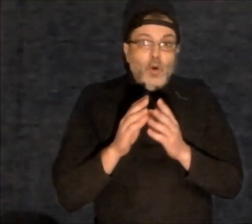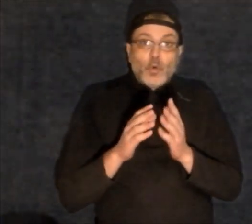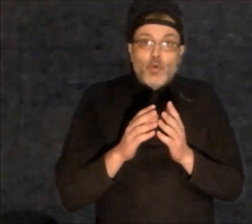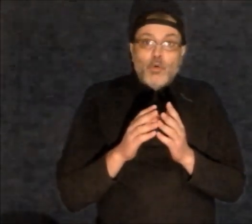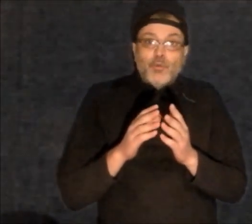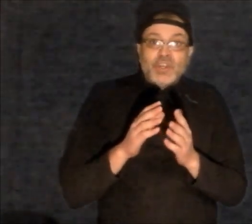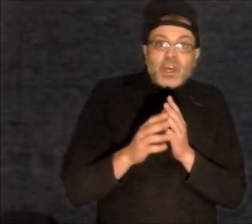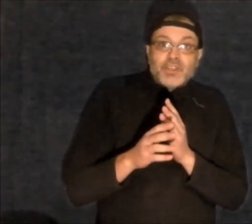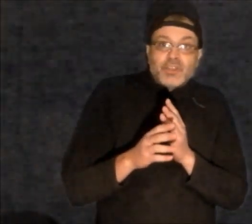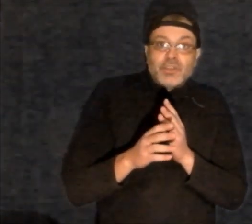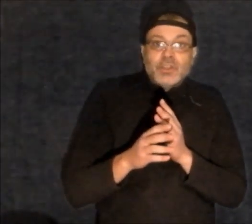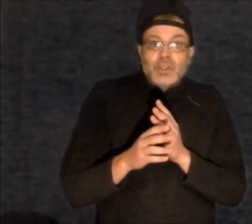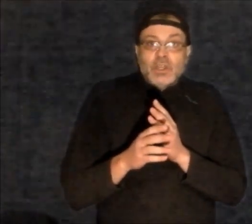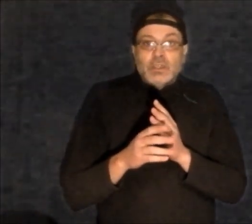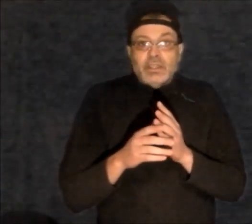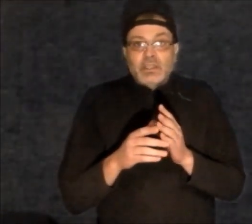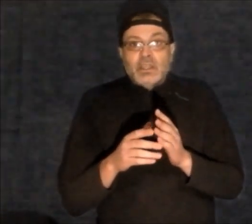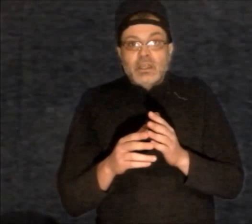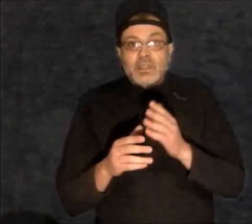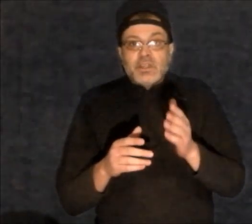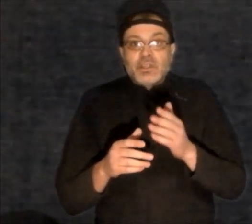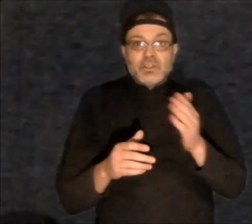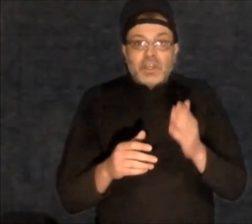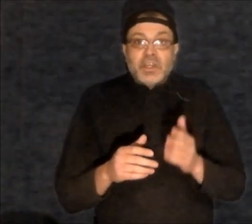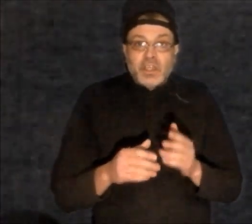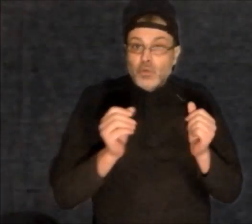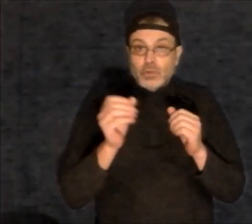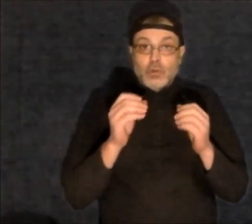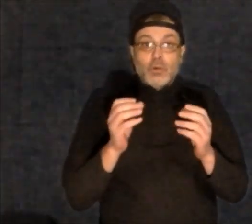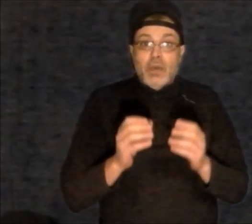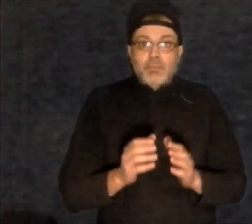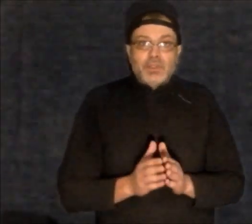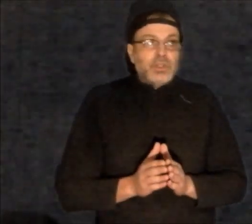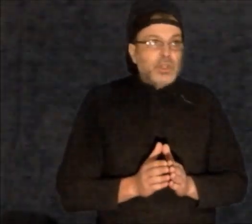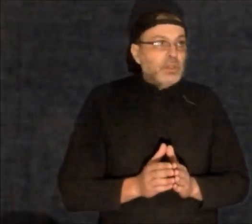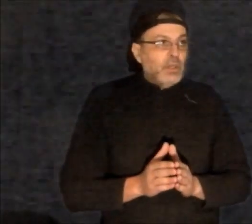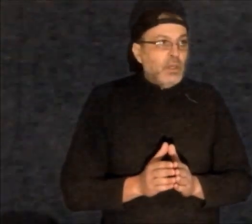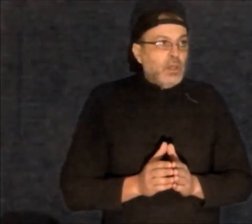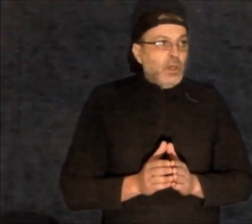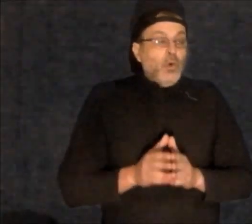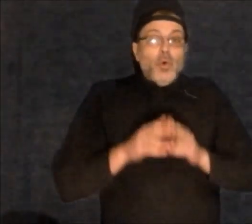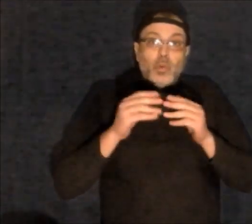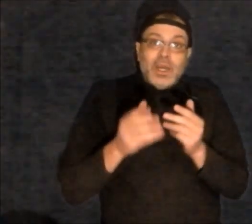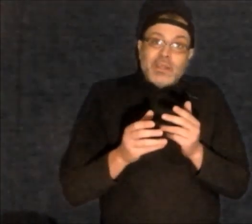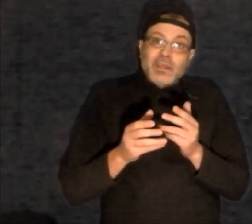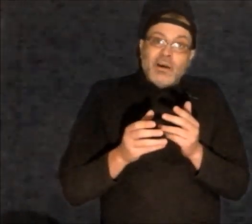وفي حروف نقط يعني لسين جاكريتيك هذوك هامين جدا، والذين